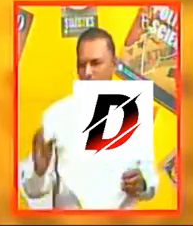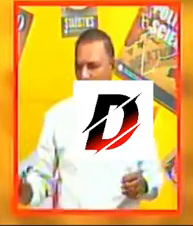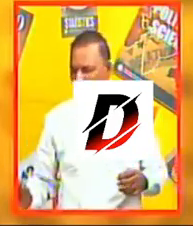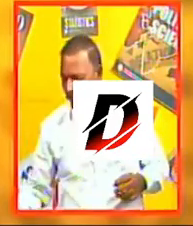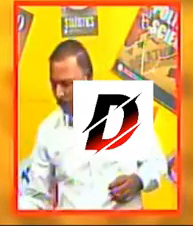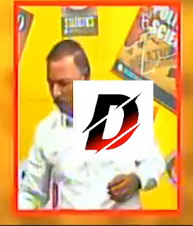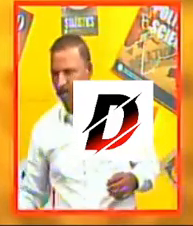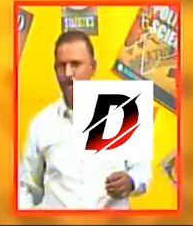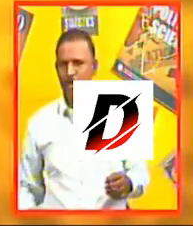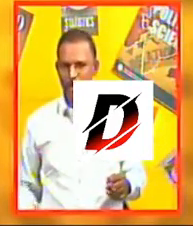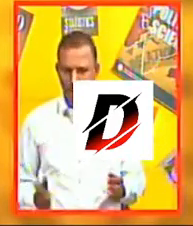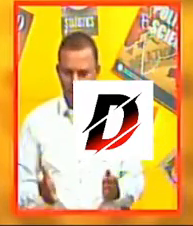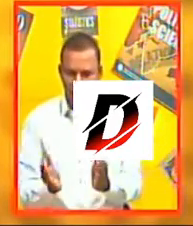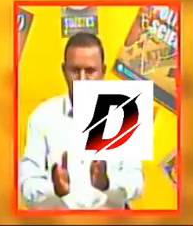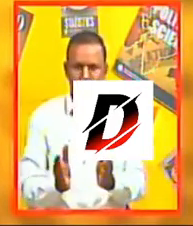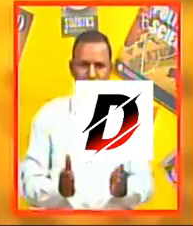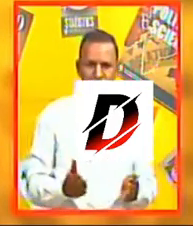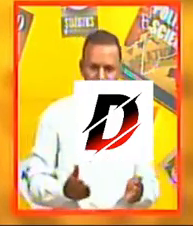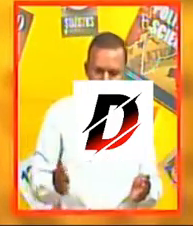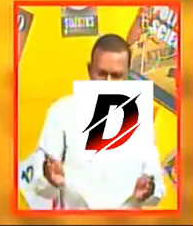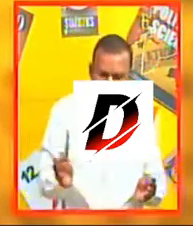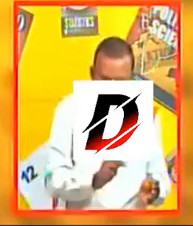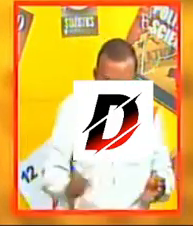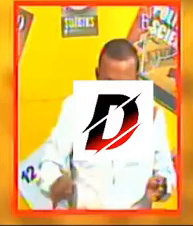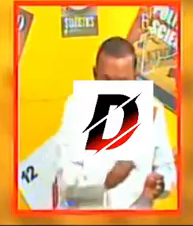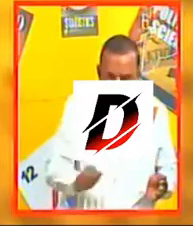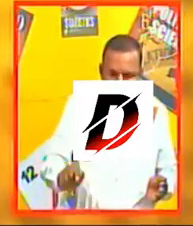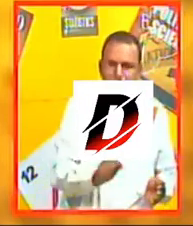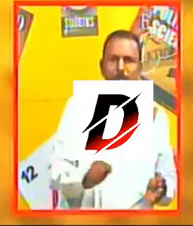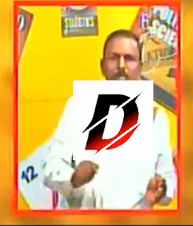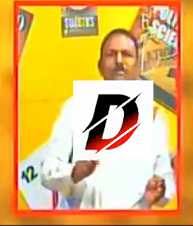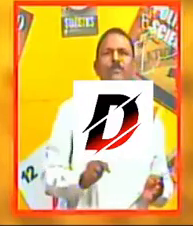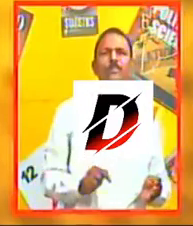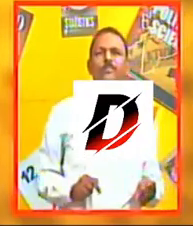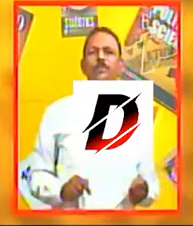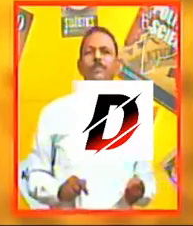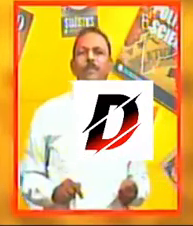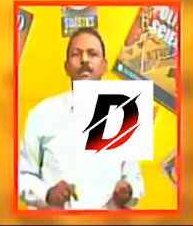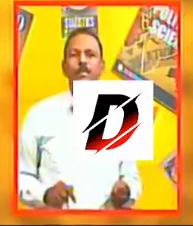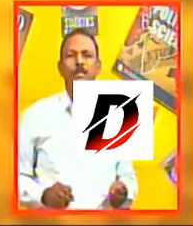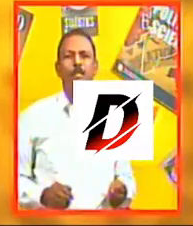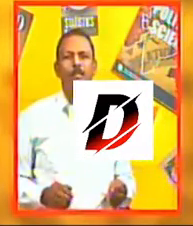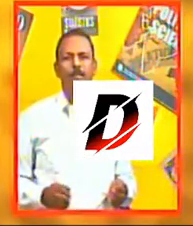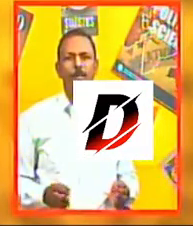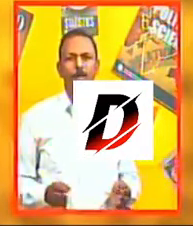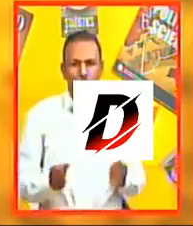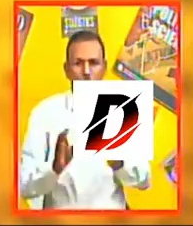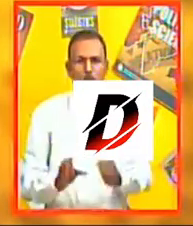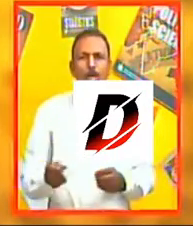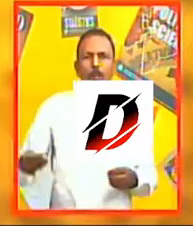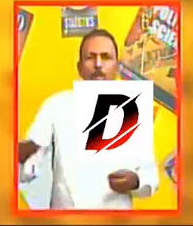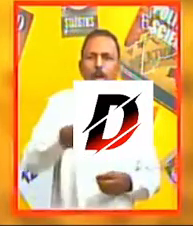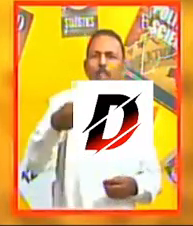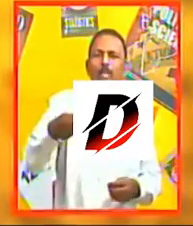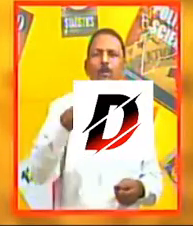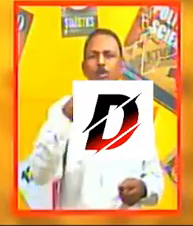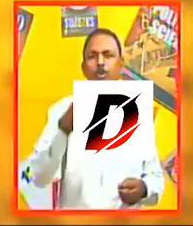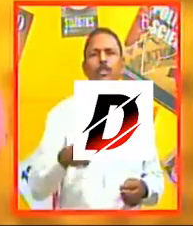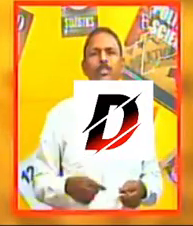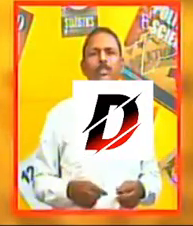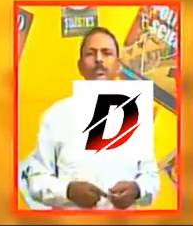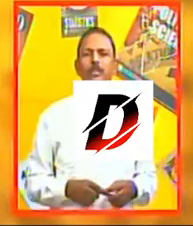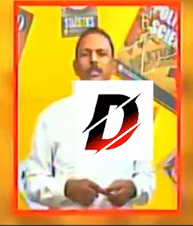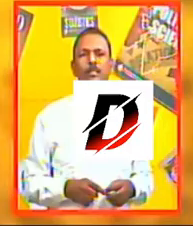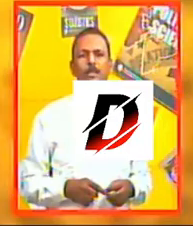அப்ப என்ன பண்ணுங்க, இதை நம்ம நோட்ல குறிச்சு வச்சிருப்போம், புக்ல நீங்க அடிக்கோடு இட்டு கண்டிப்பா வச்சுக்கிறணும். இப்ப இதுக்கு எடுத்துக்காட்டு சொல்லும் பொழுதும்